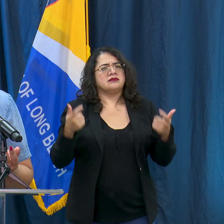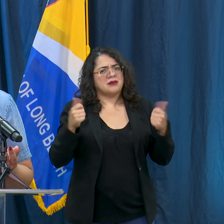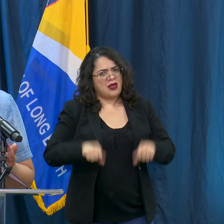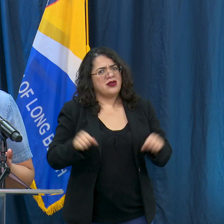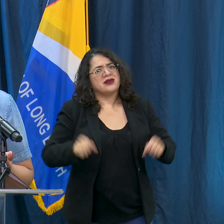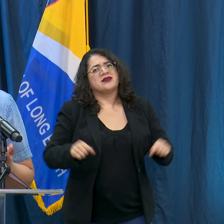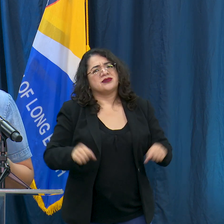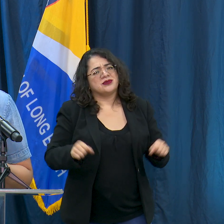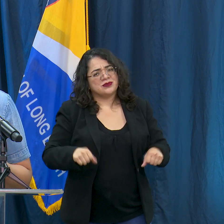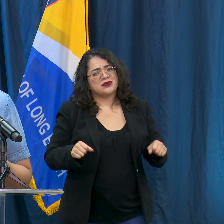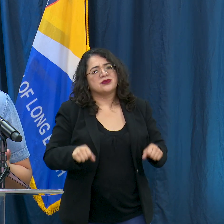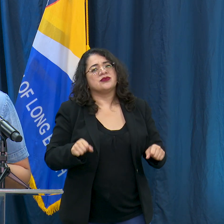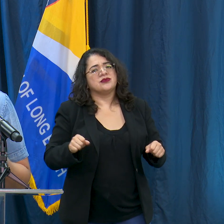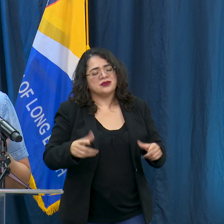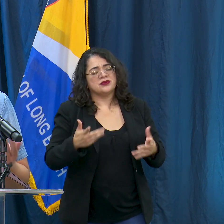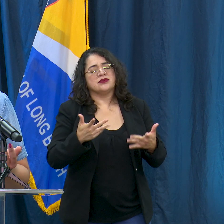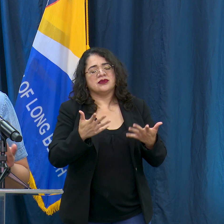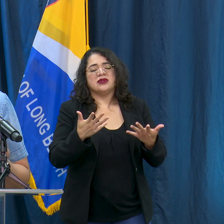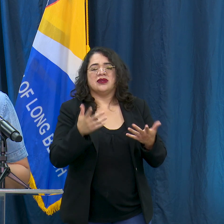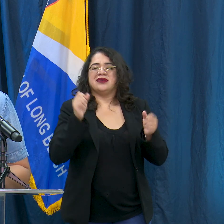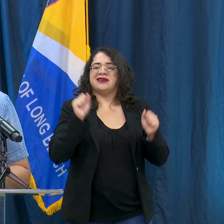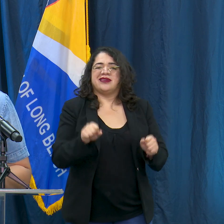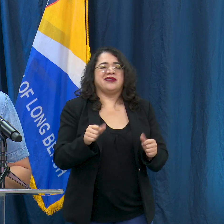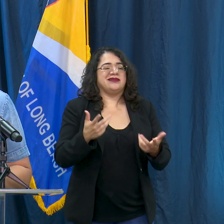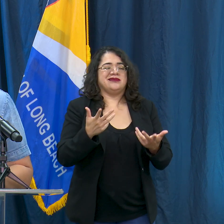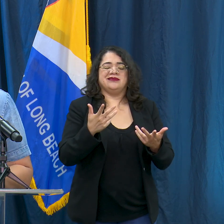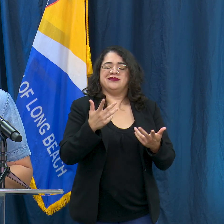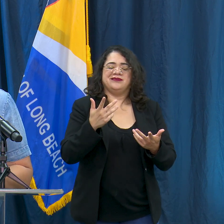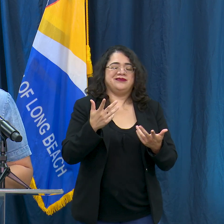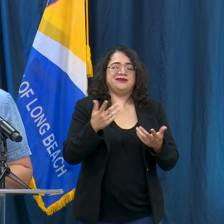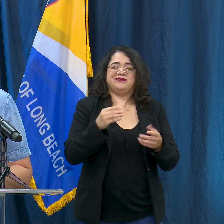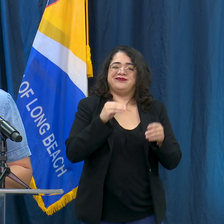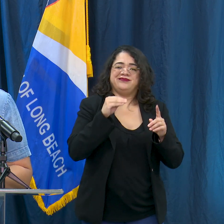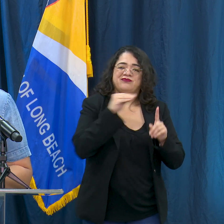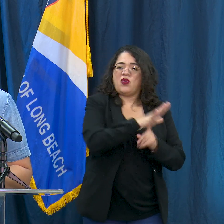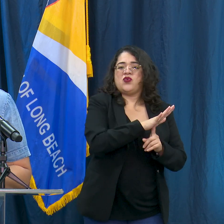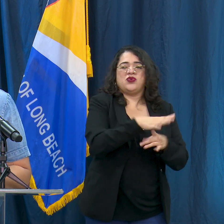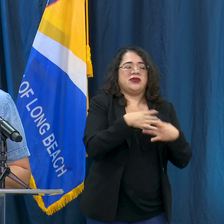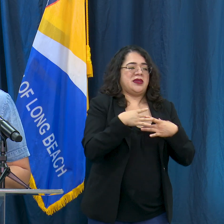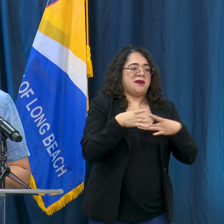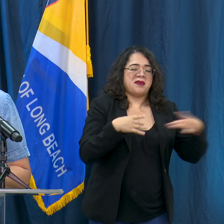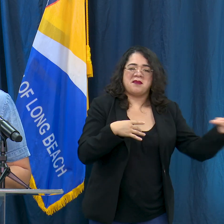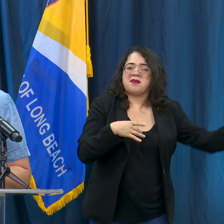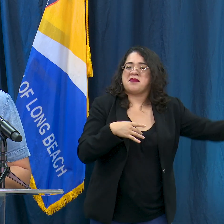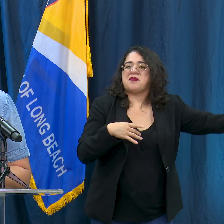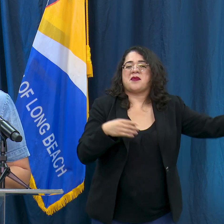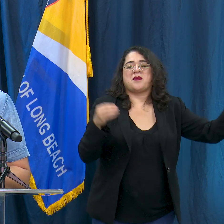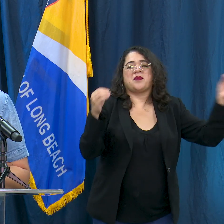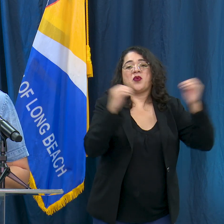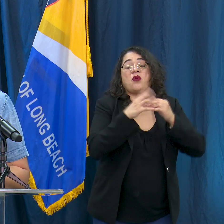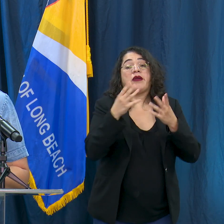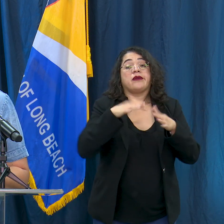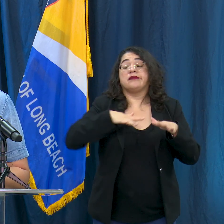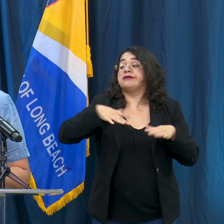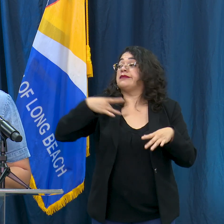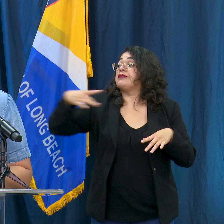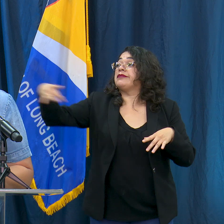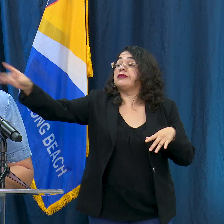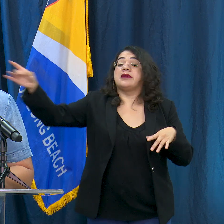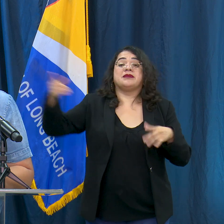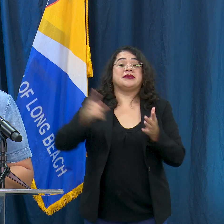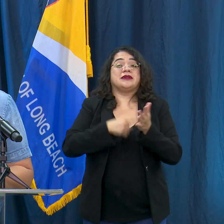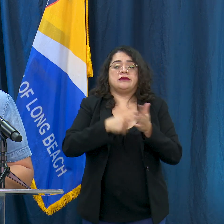nos afecta a nuestros familiares y amistades que son de mayor edad. Todavía recomendamos que las personas con altos riesgos eviten